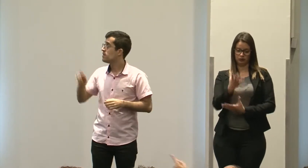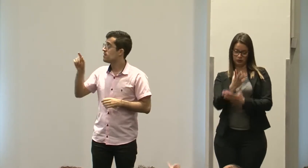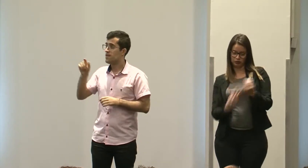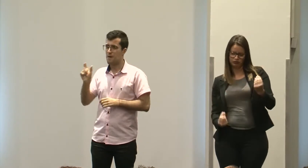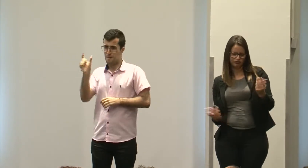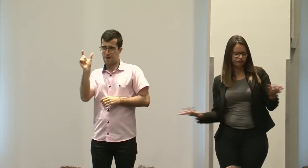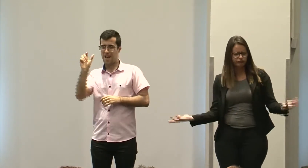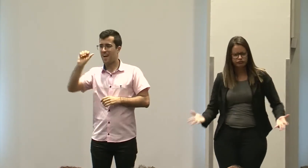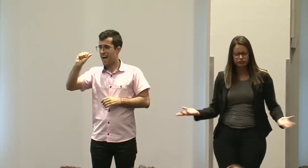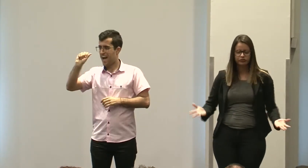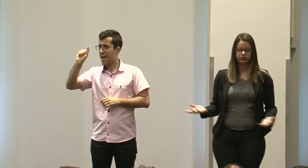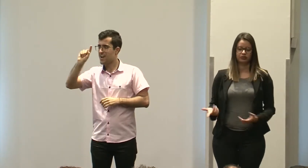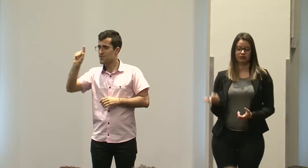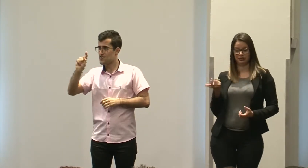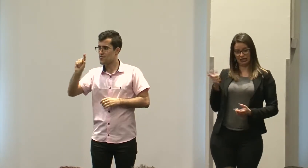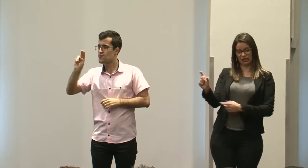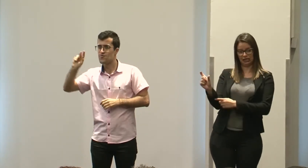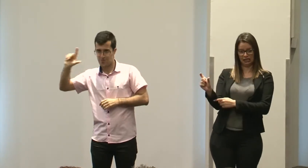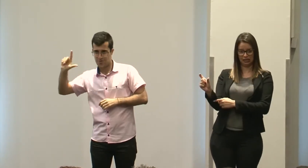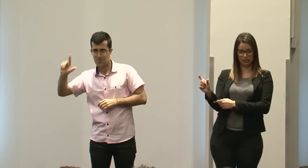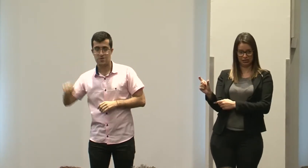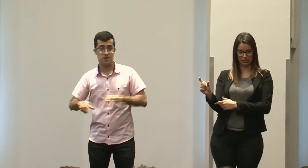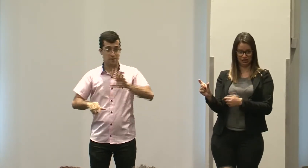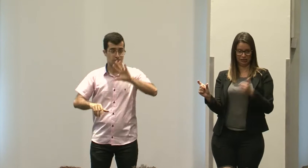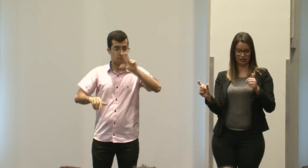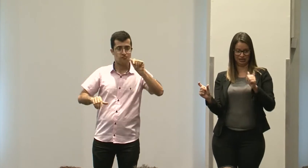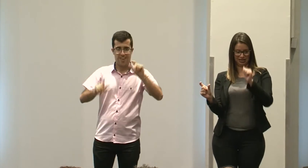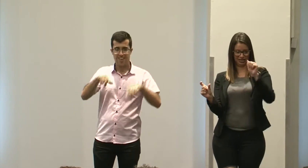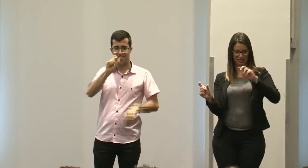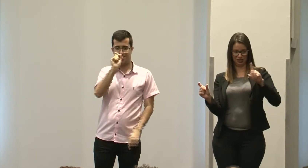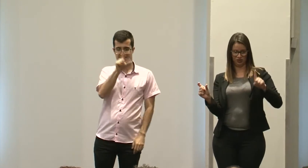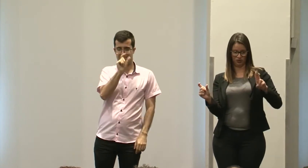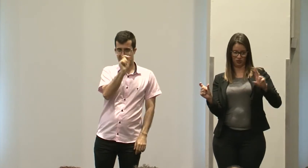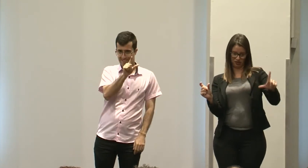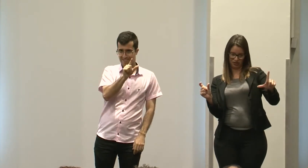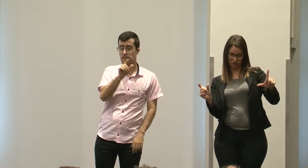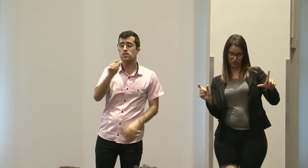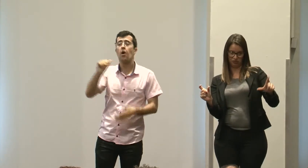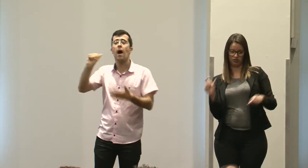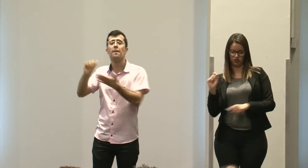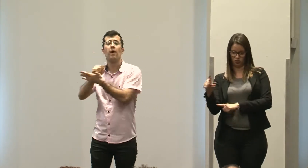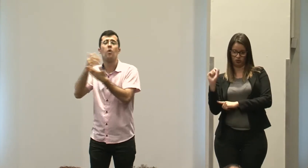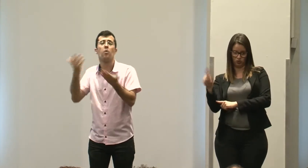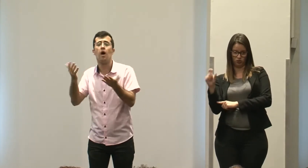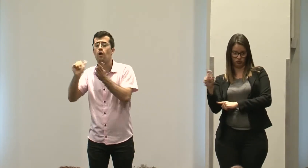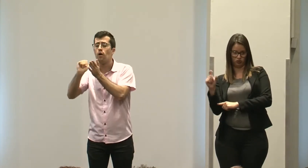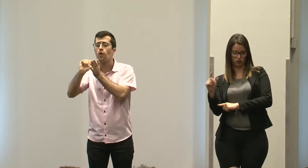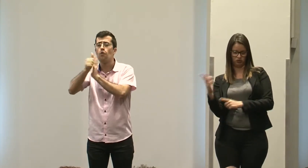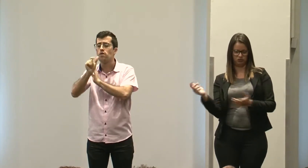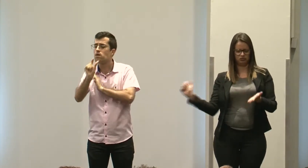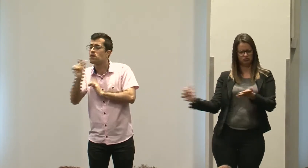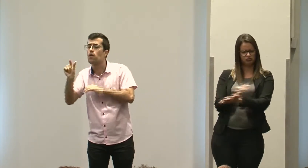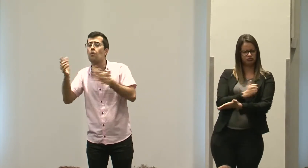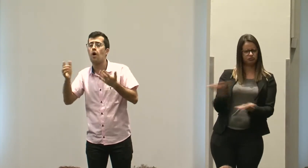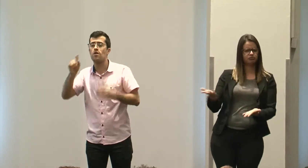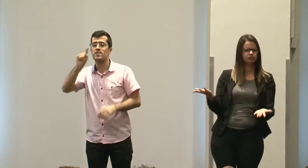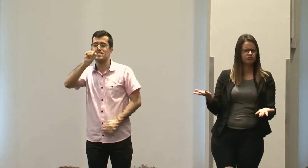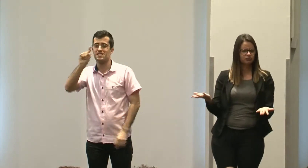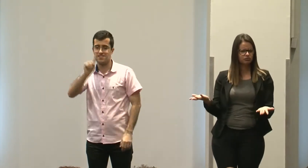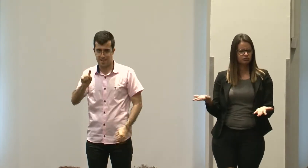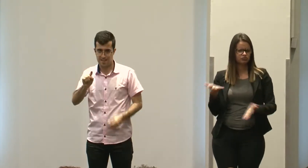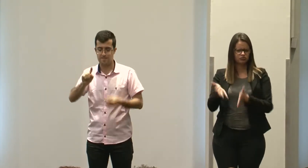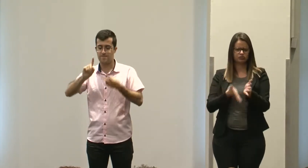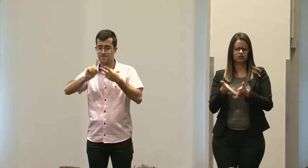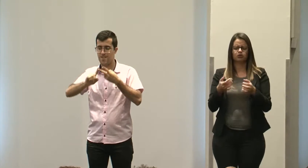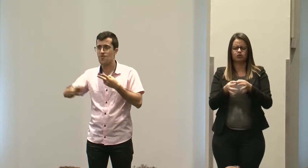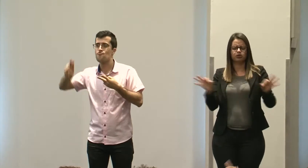apagamento como? A palavra é azul. O sinal datilológico é esse daqui. O que foi apagado? Quais